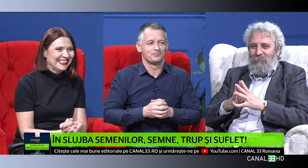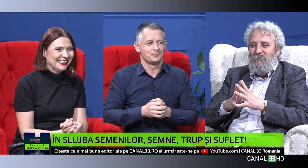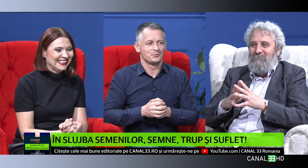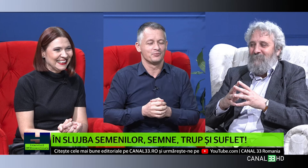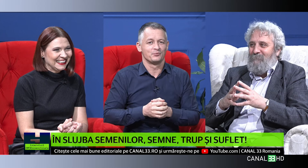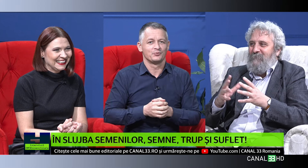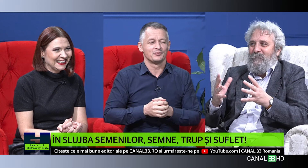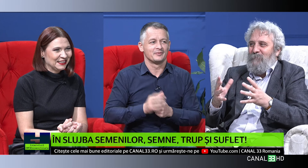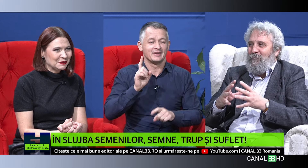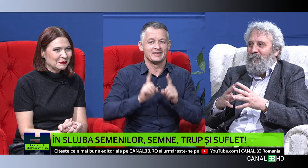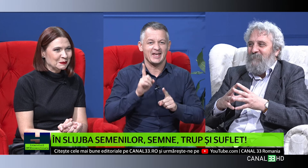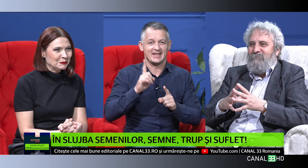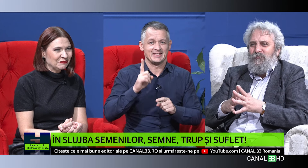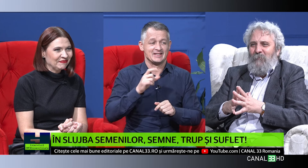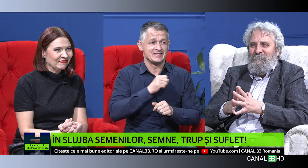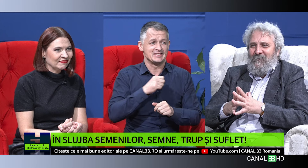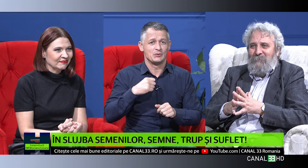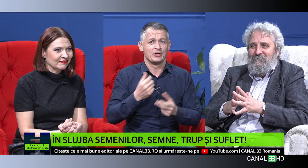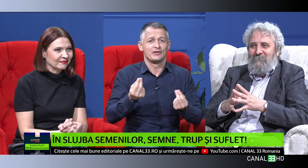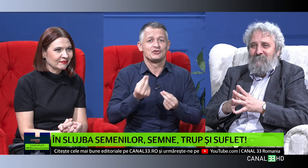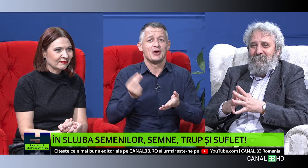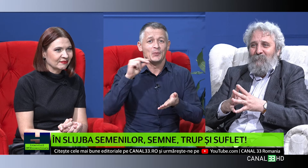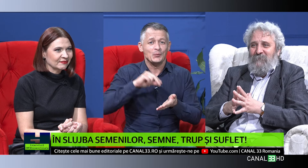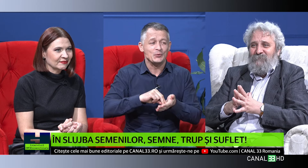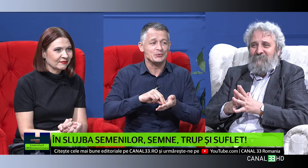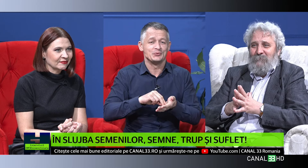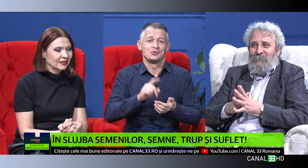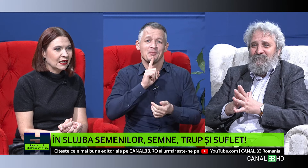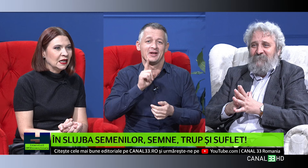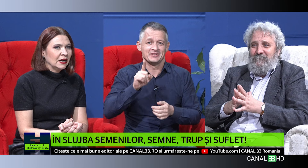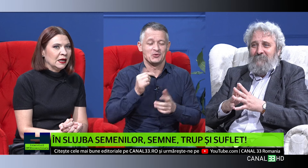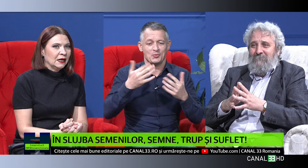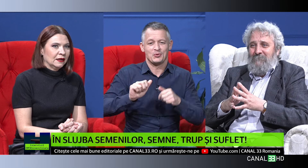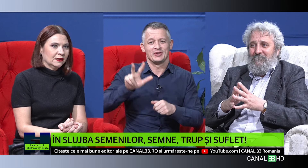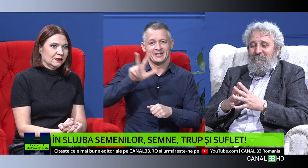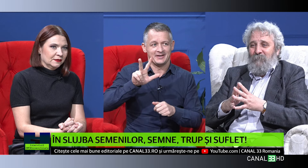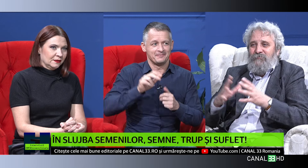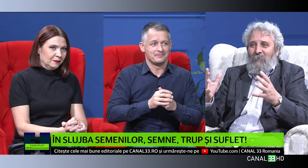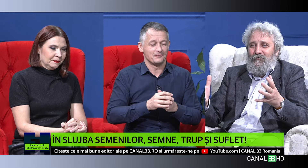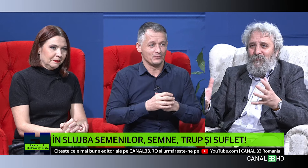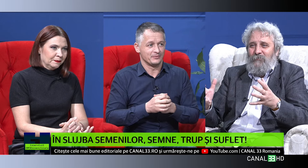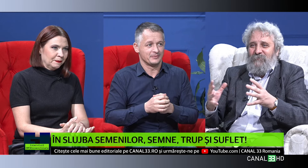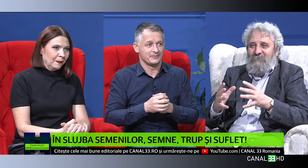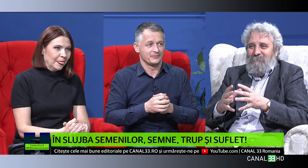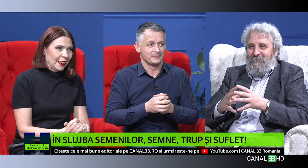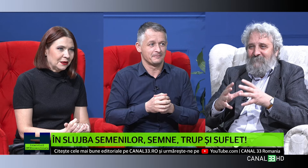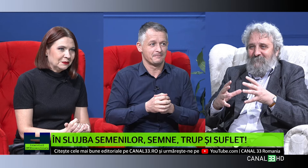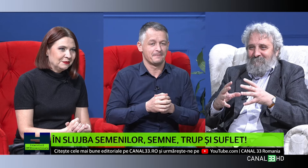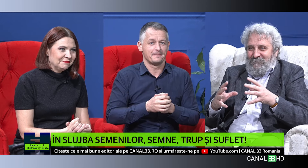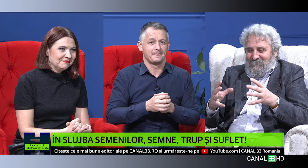Nu, dacă e singurul, oare de ce a fi dat denumirea asta de numărul 3? Puteau, nu știu,